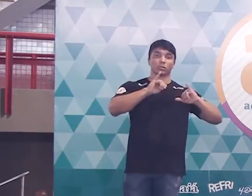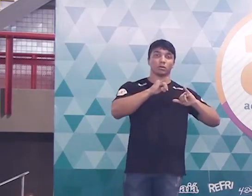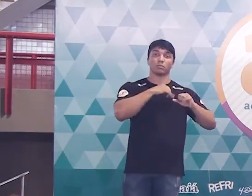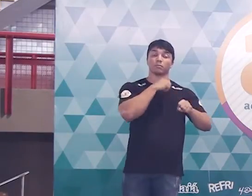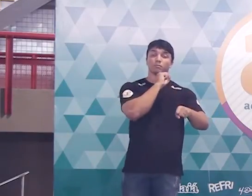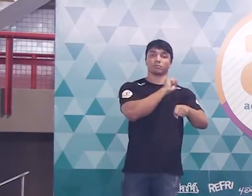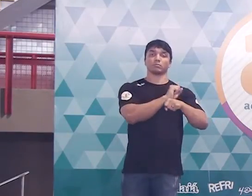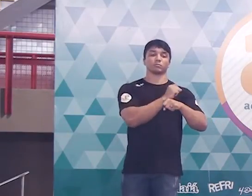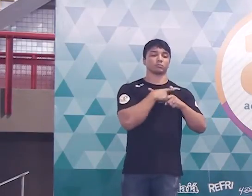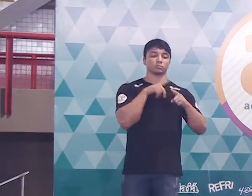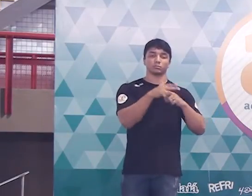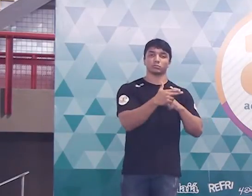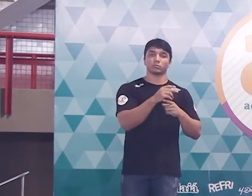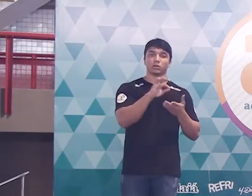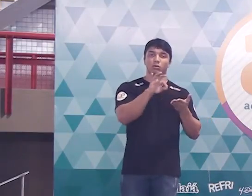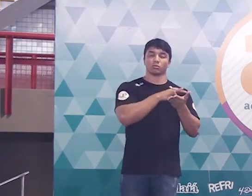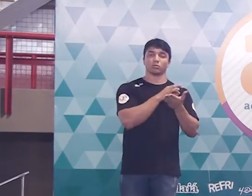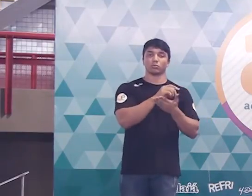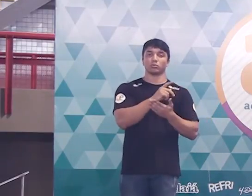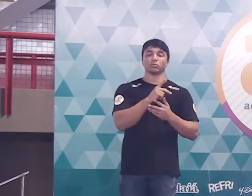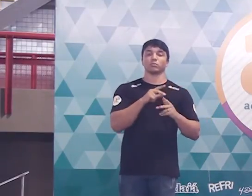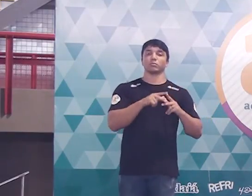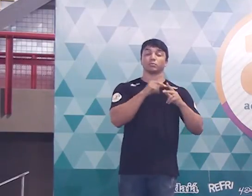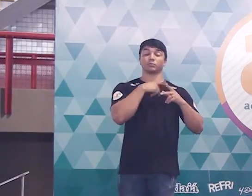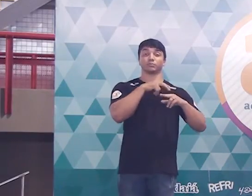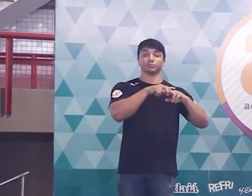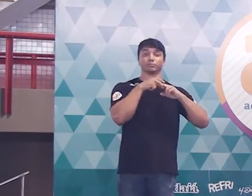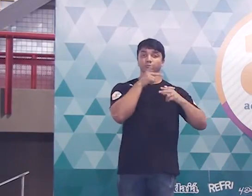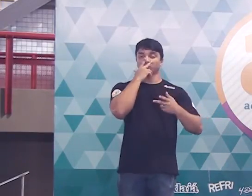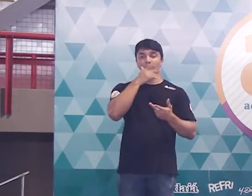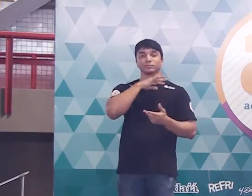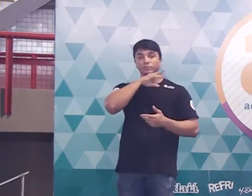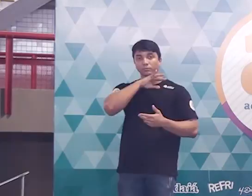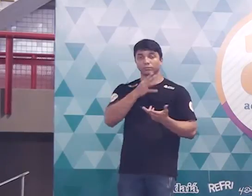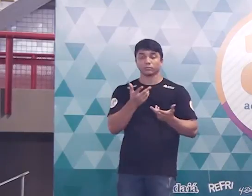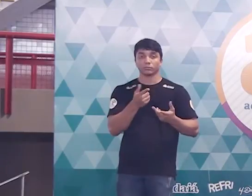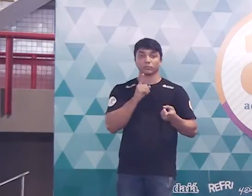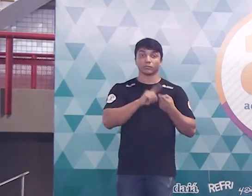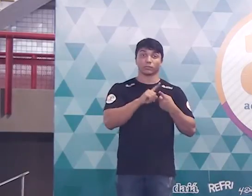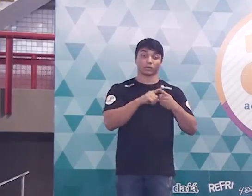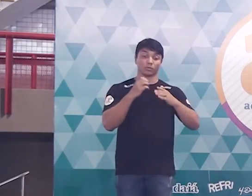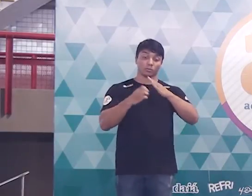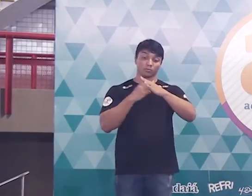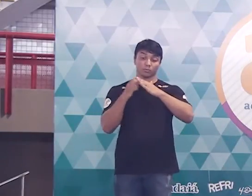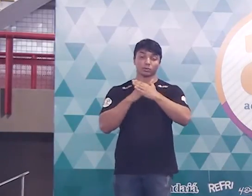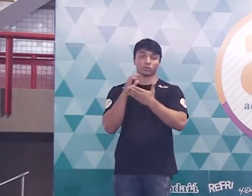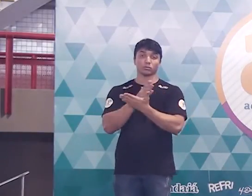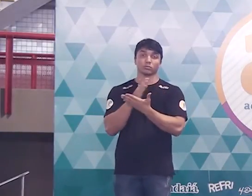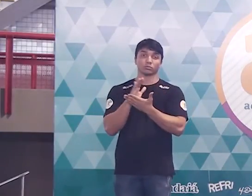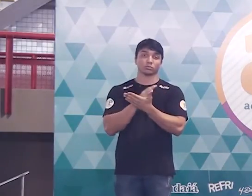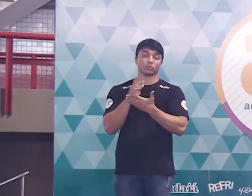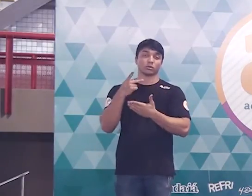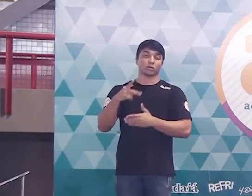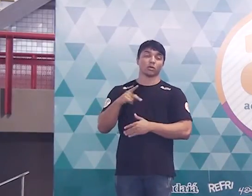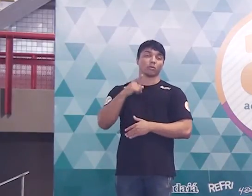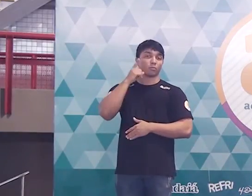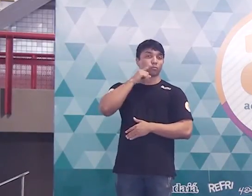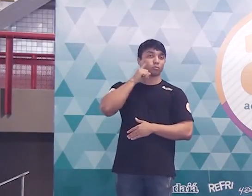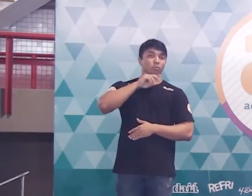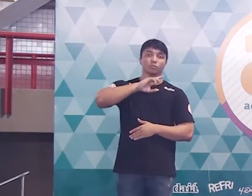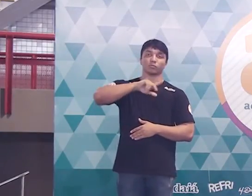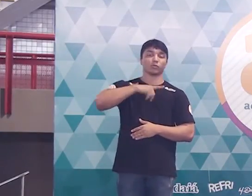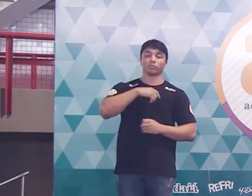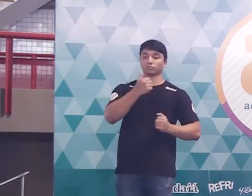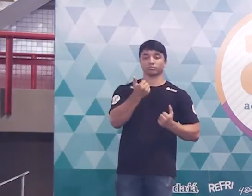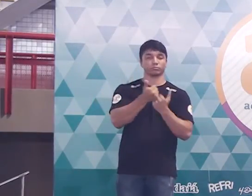desautorizou o Acordo de Paris. Inclusive teve uma repercussão muito negativa. Empresas americanas disseram que não vão